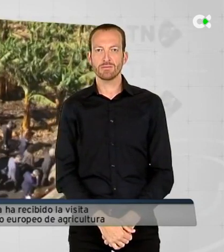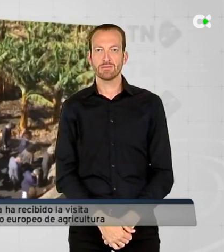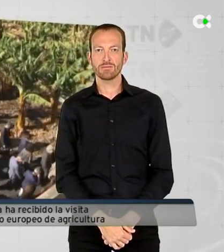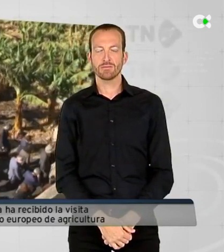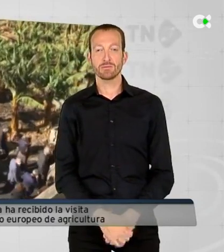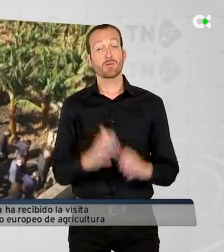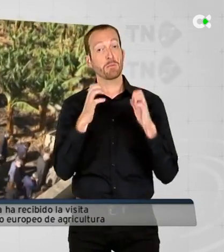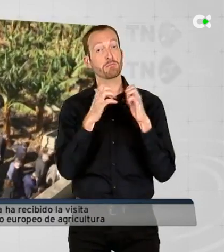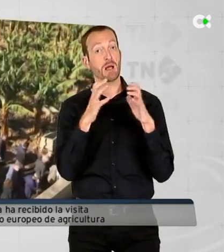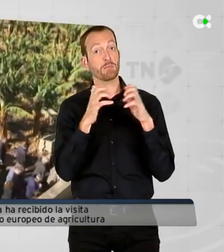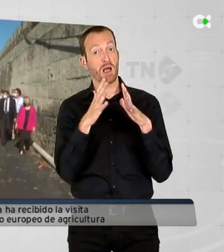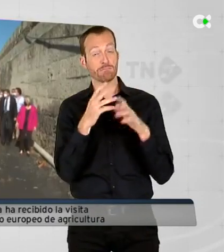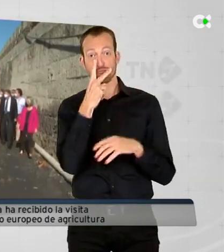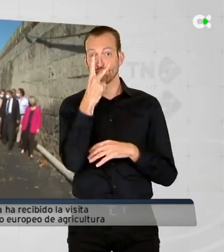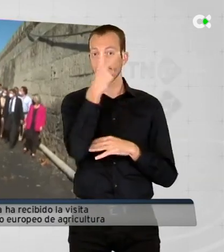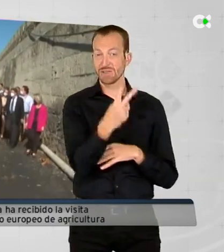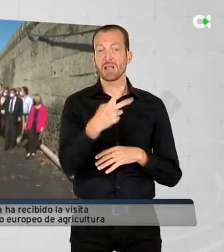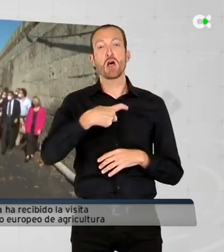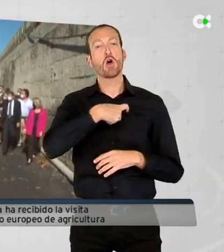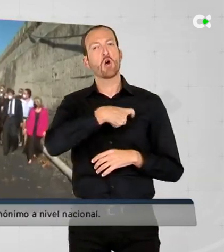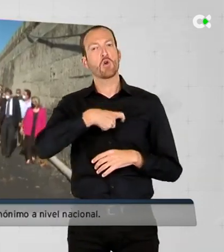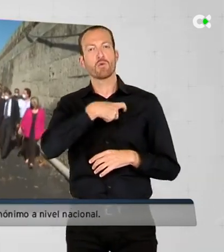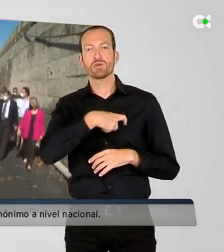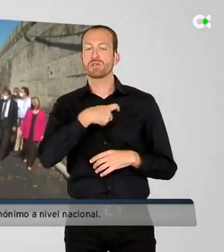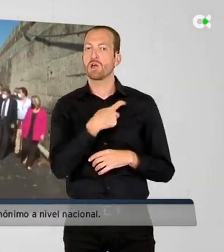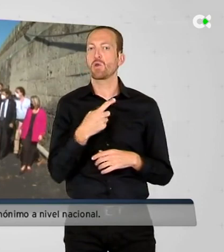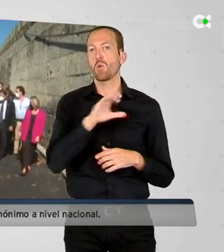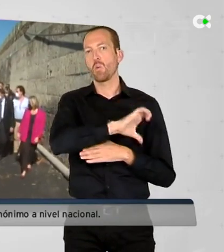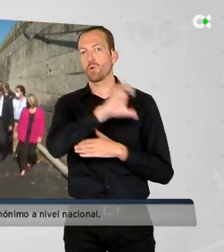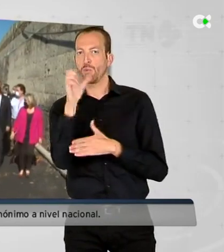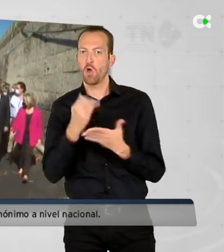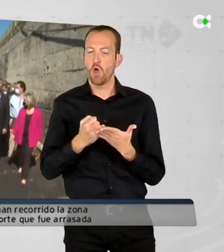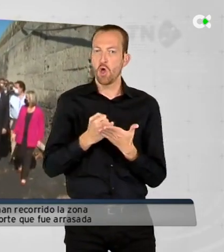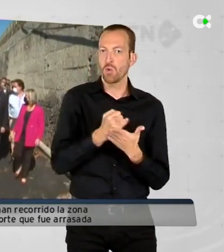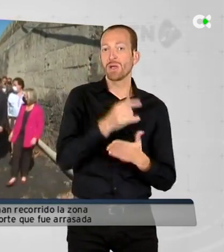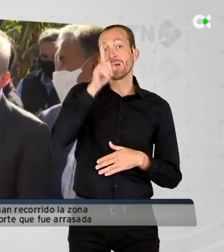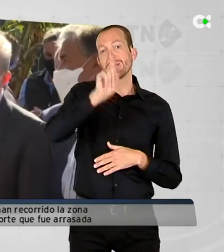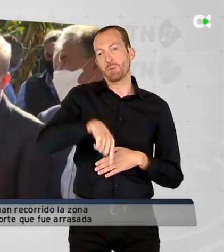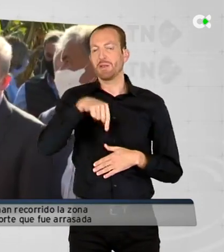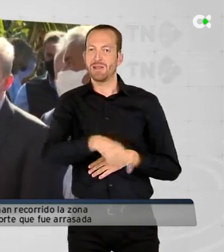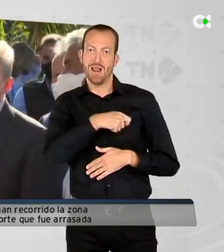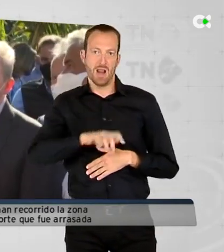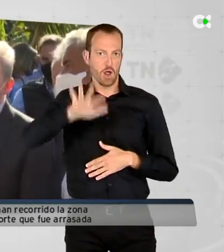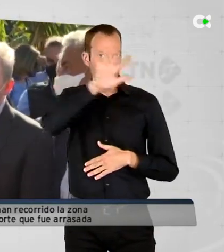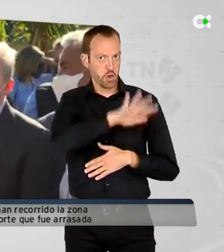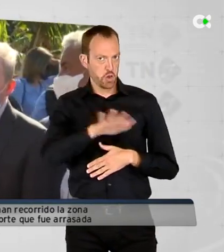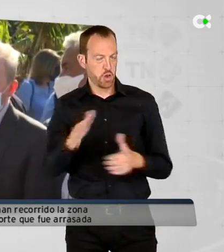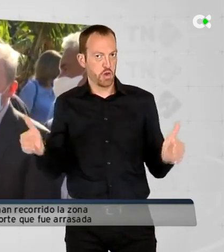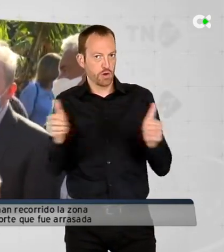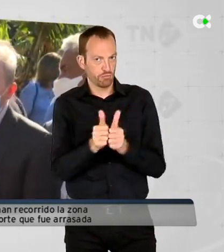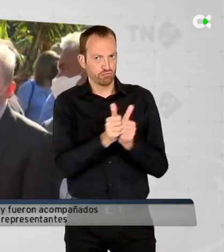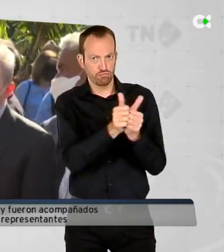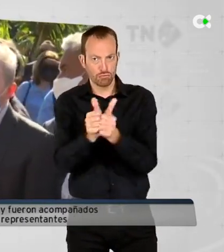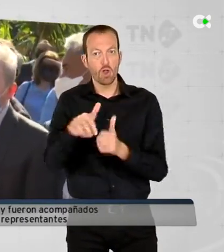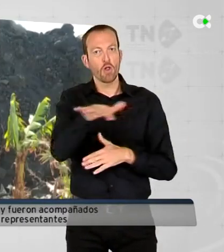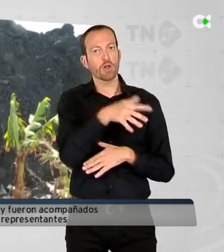La Palma ha recibido la visita del comisario europeo de Agricultura y de su homónimo a nivel nacional. Ambos han recorrido la zona de Tazacorte